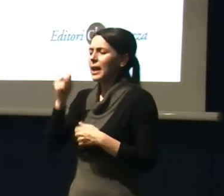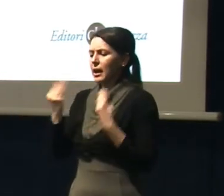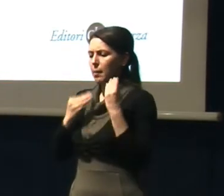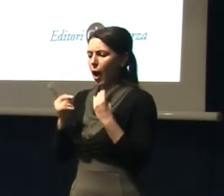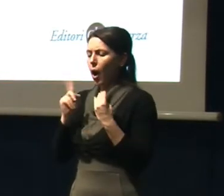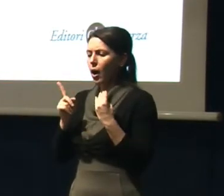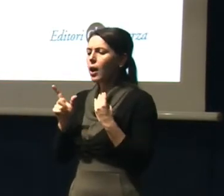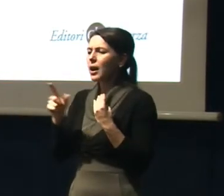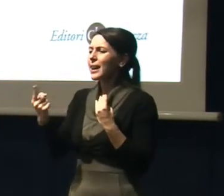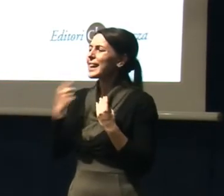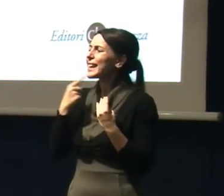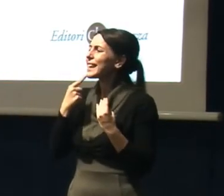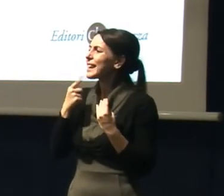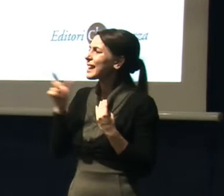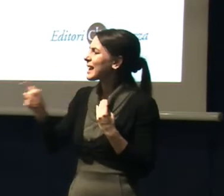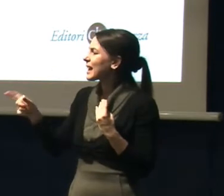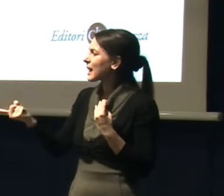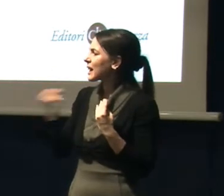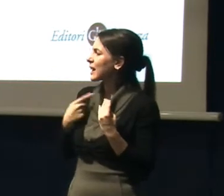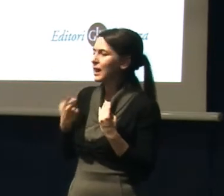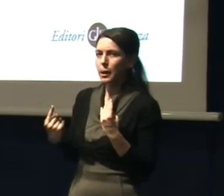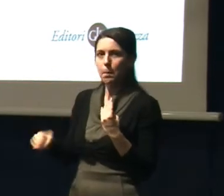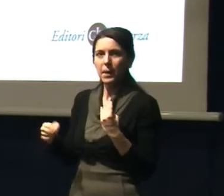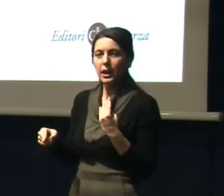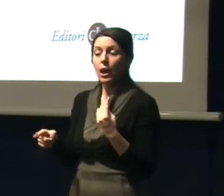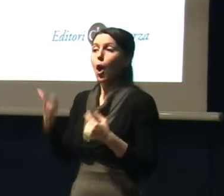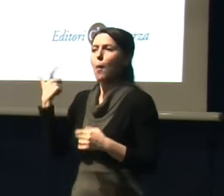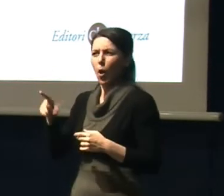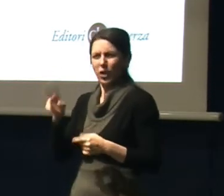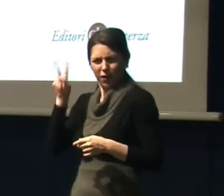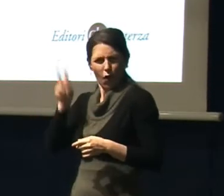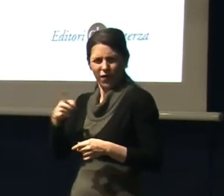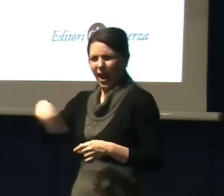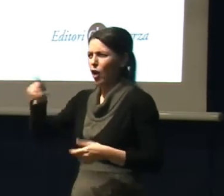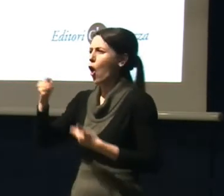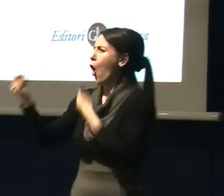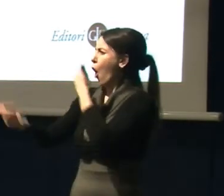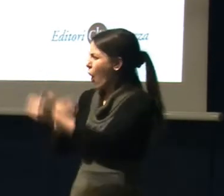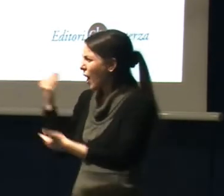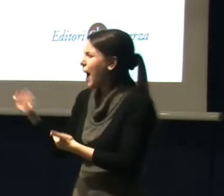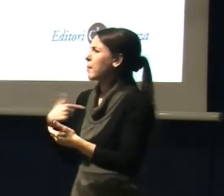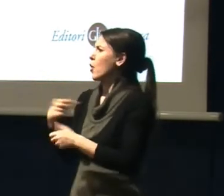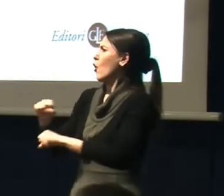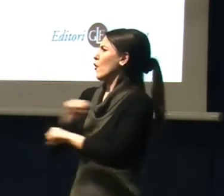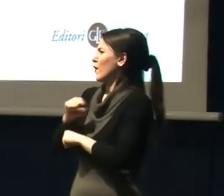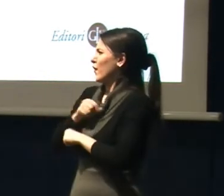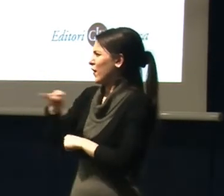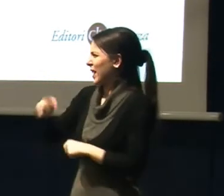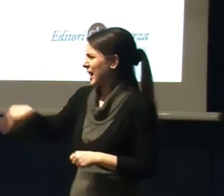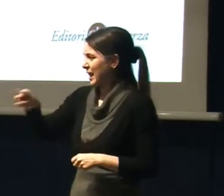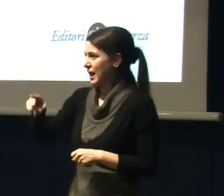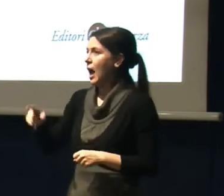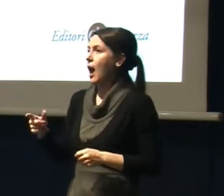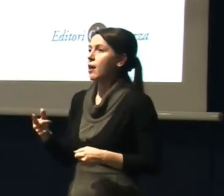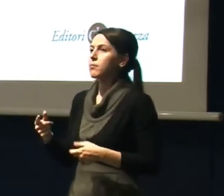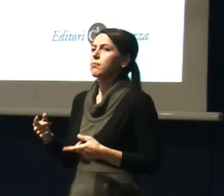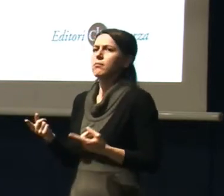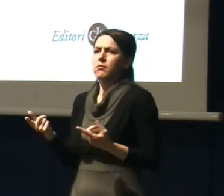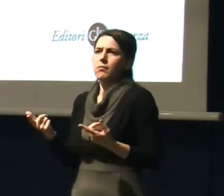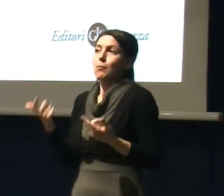dicendo perché perché è vero che noi collaboriamo e ci fidiamo molto e per questo grazie a questo che